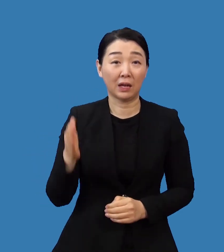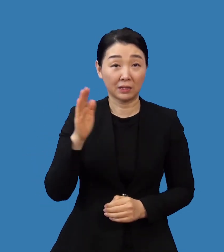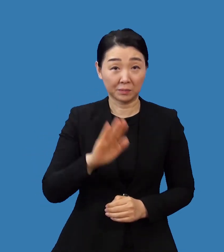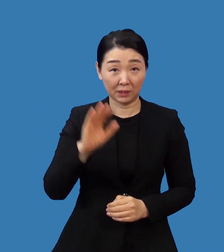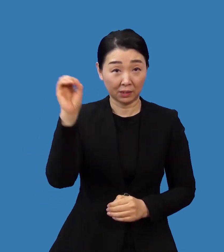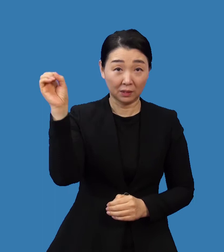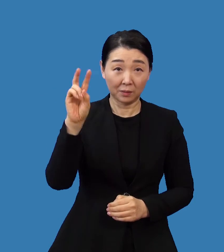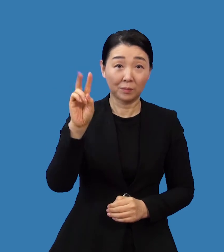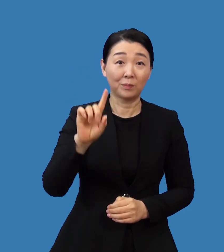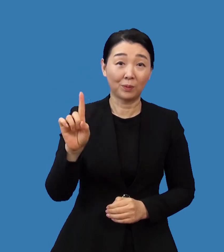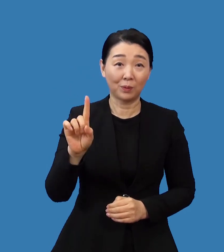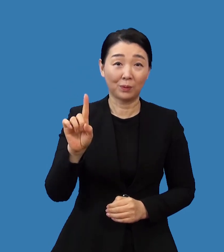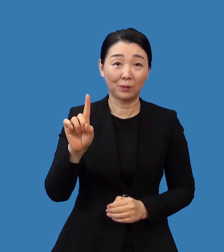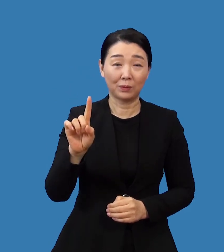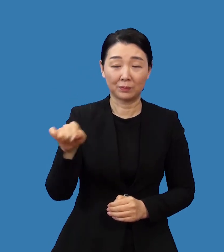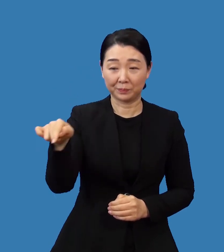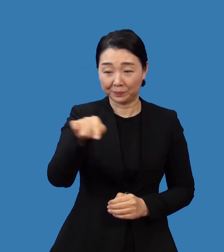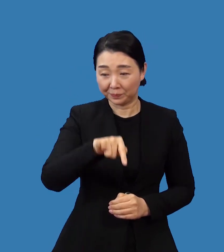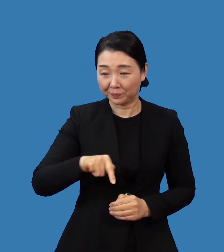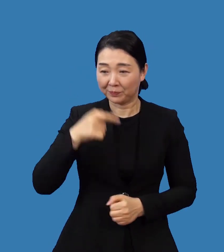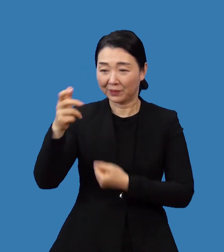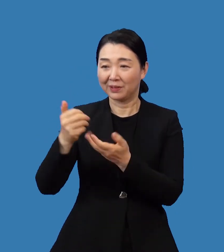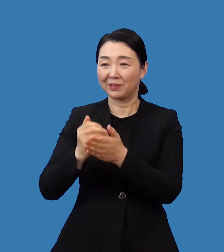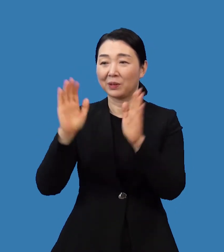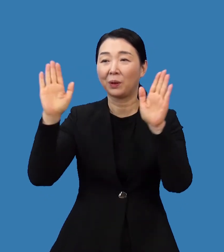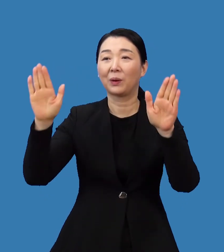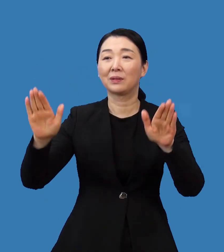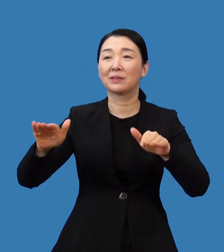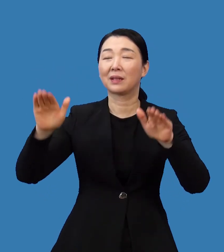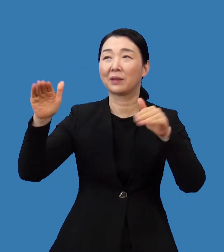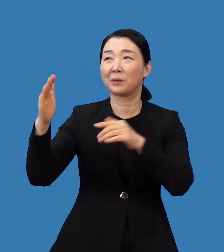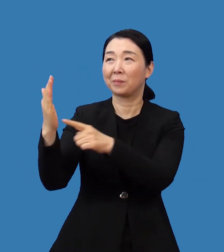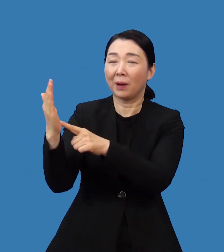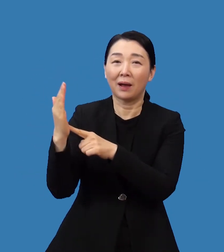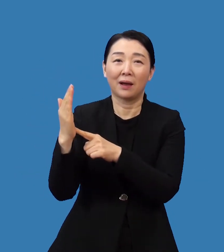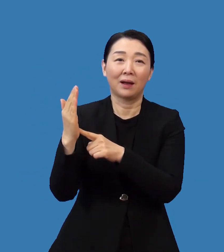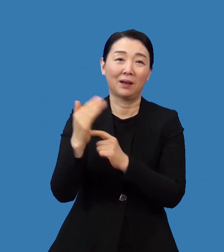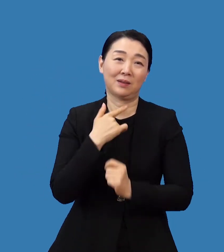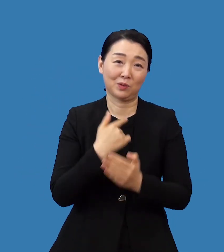갑자기 그들은 천사들의 출현을 경험하게 됩니다.